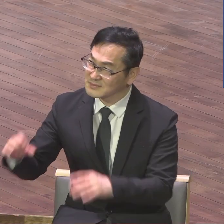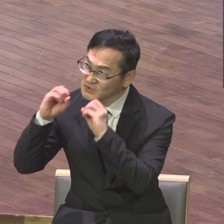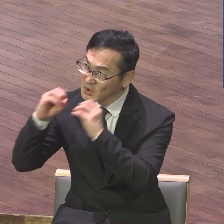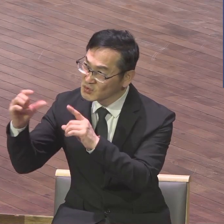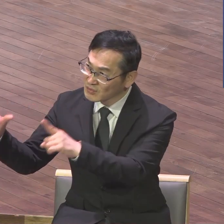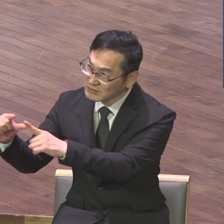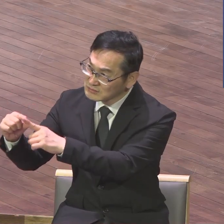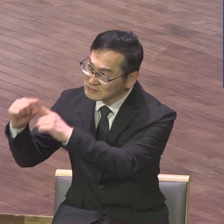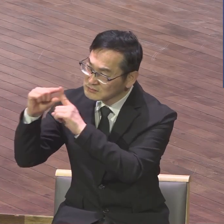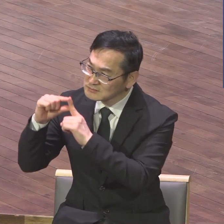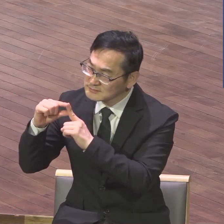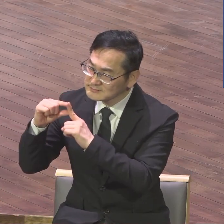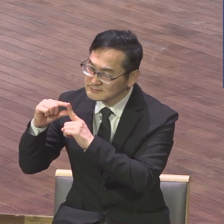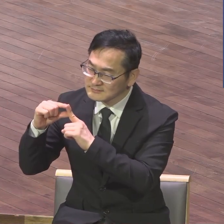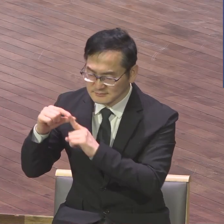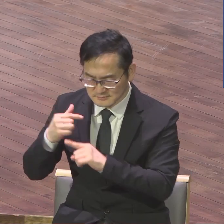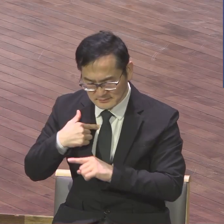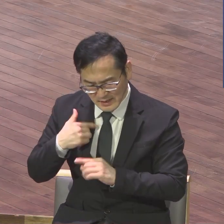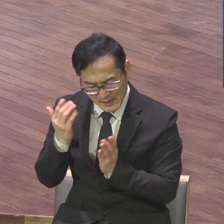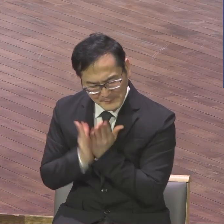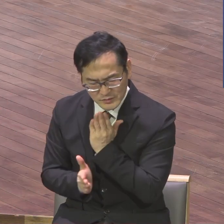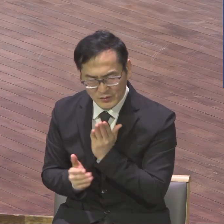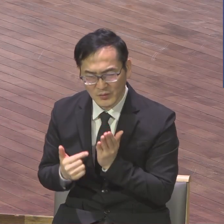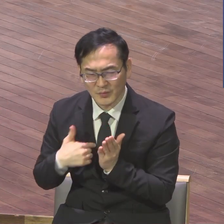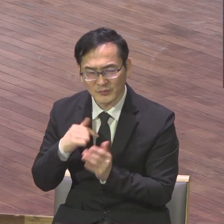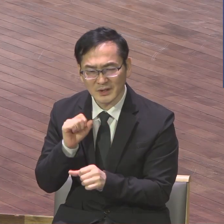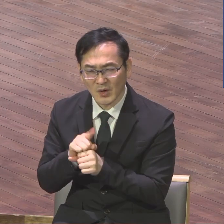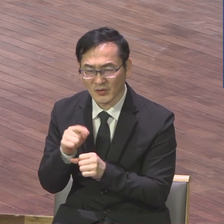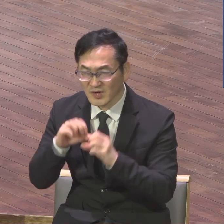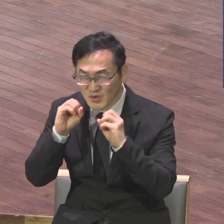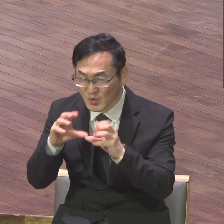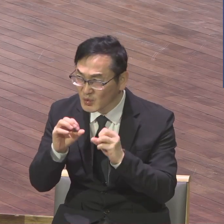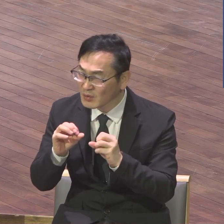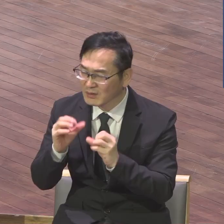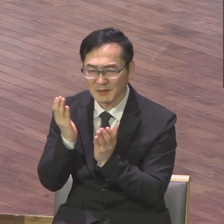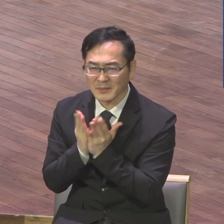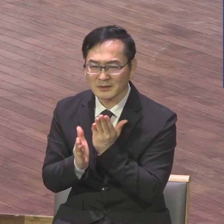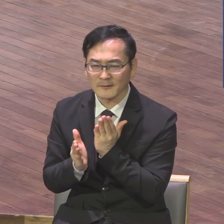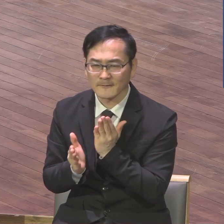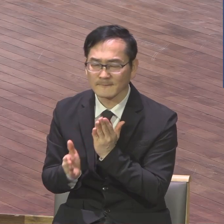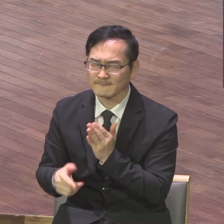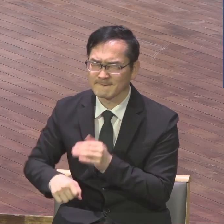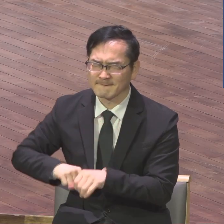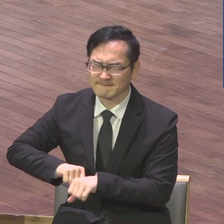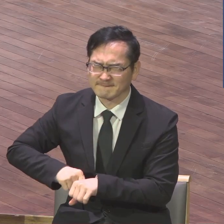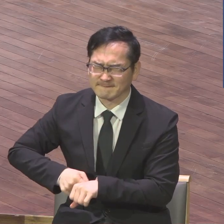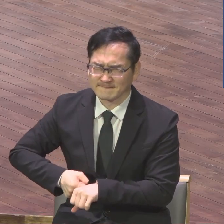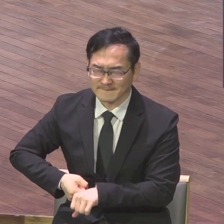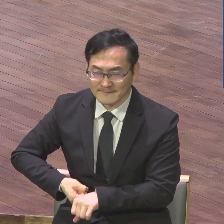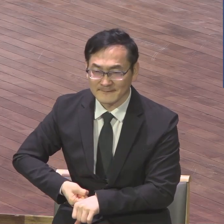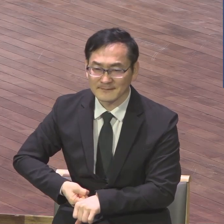않은 거를, 체질 때도 안 맞지도 않은 거를 어쩔 수 없이 억지로 부들부,